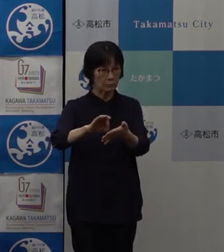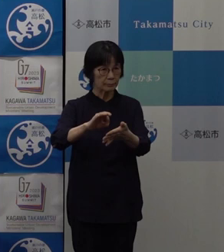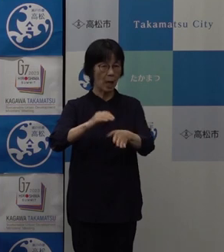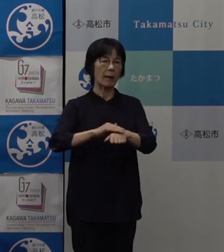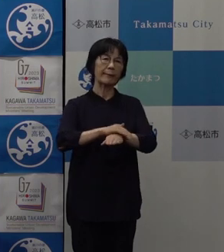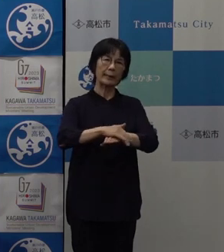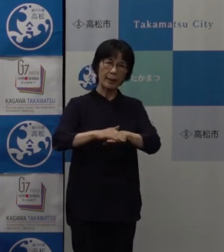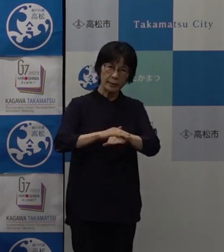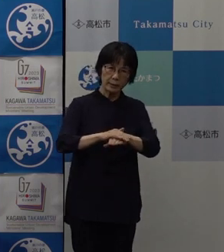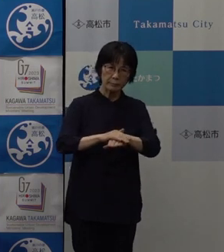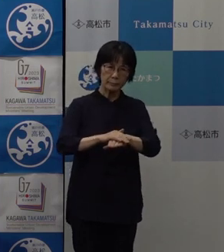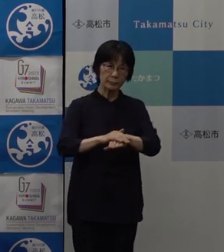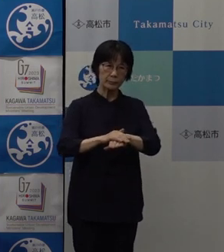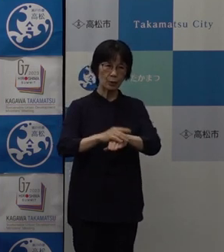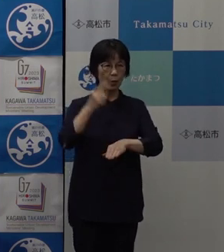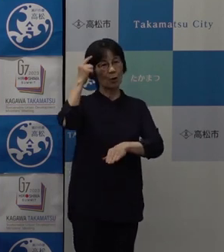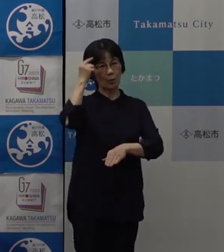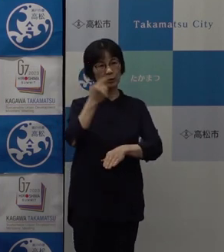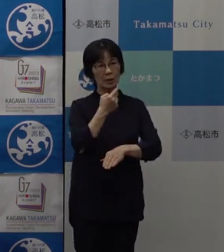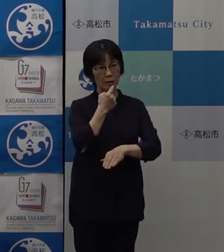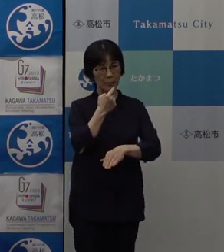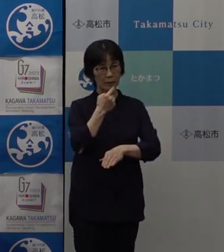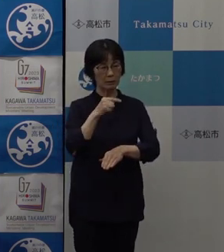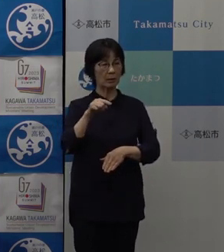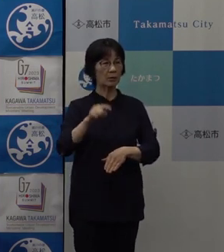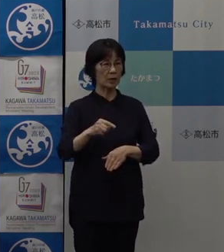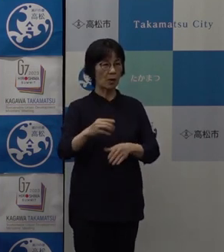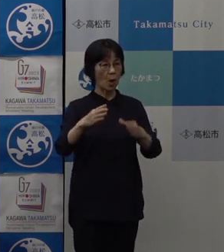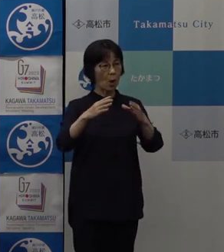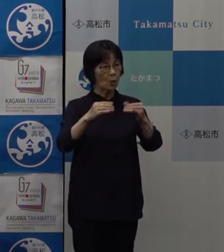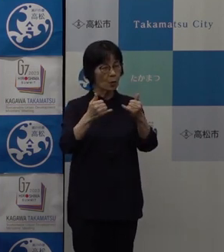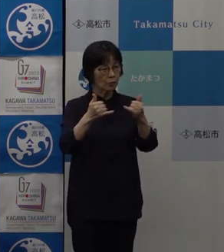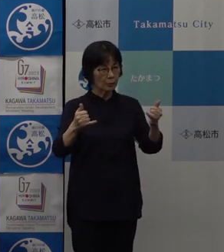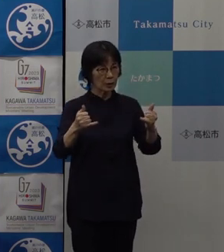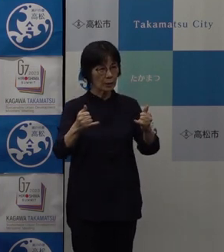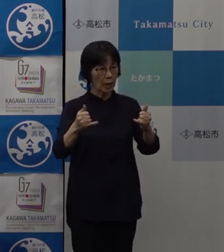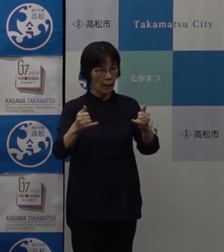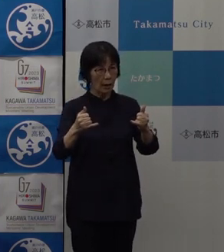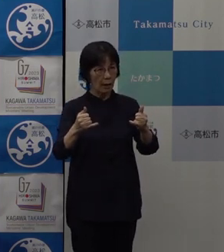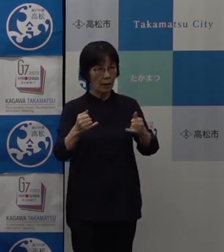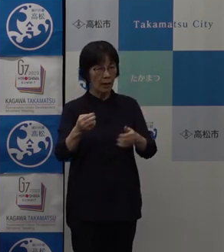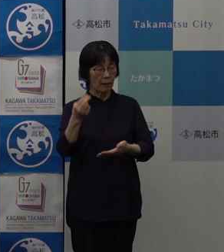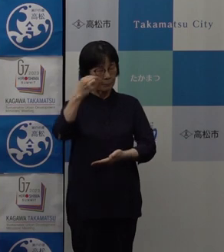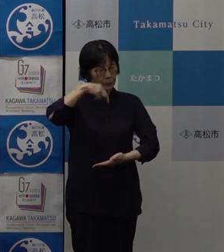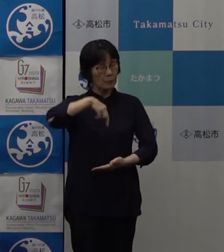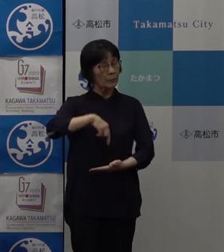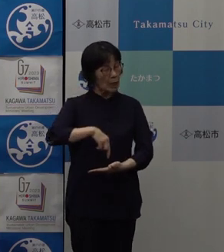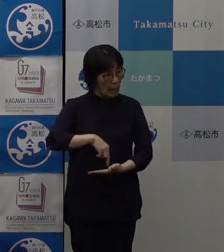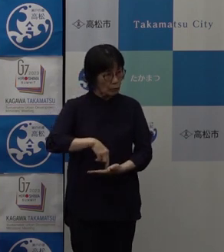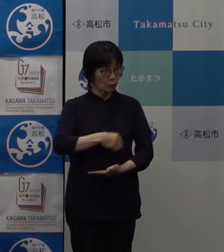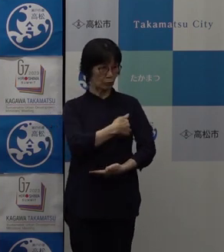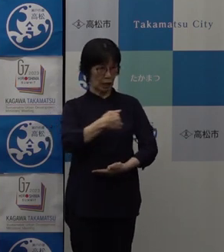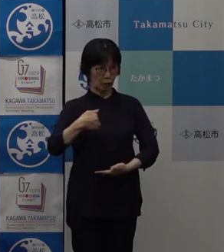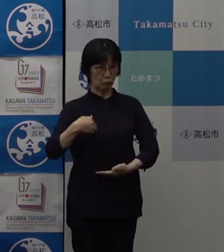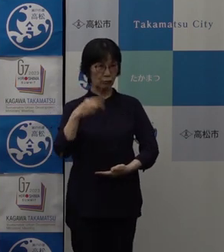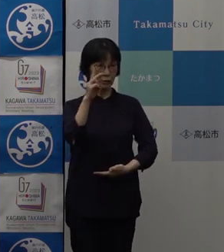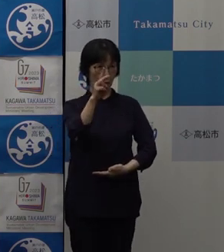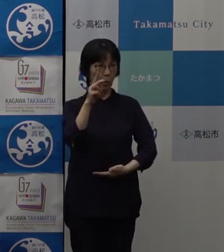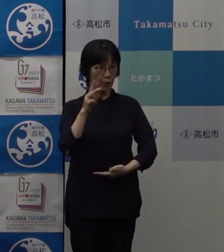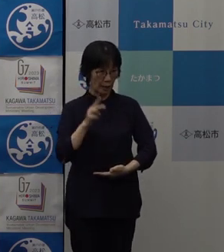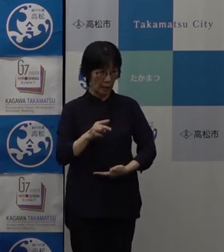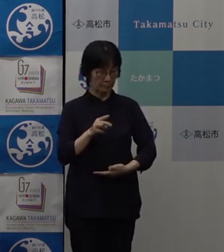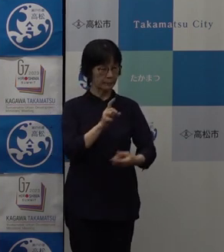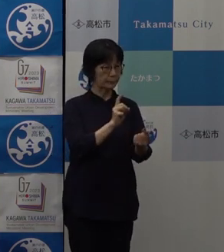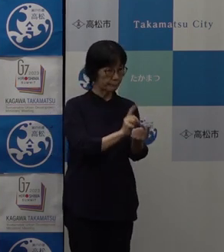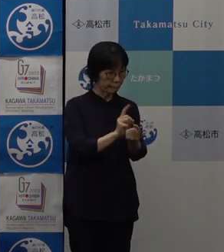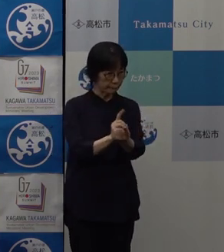ておりますので、まあ、その辺の枠組みを、まあ、国民が納得するような形で こういうふうな措置をきちっとこういうふうに取っているから